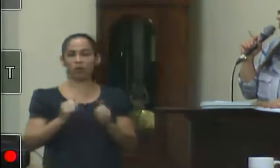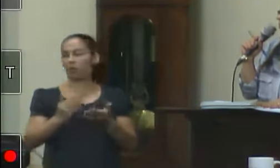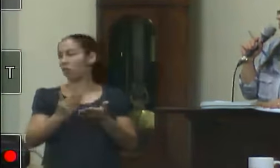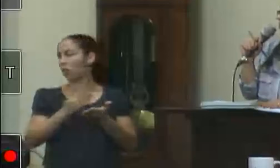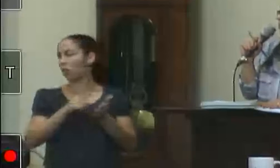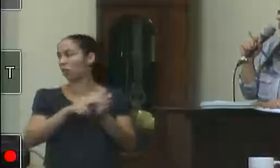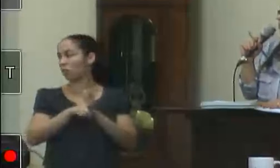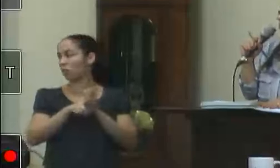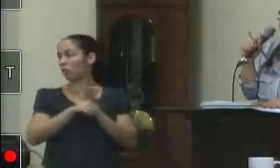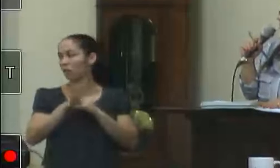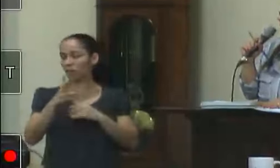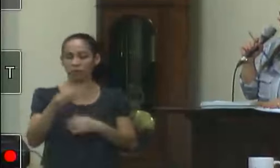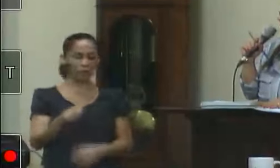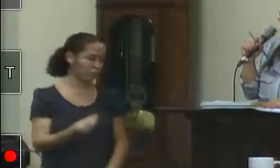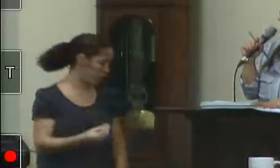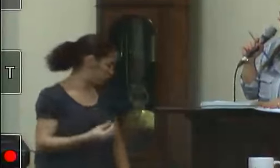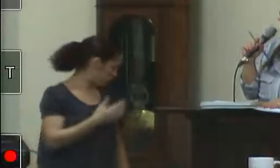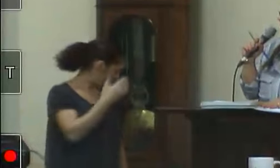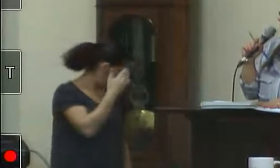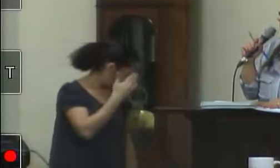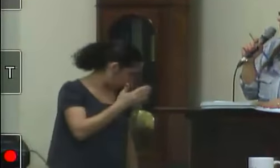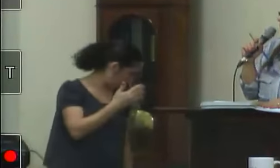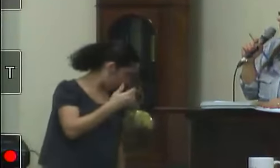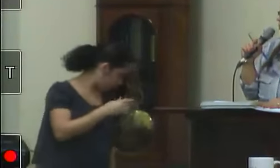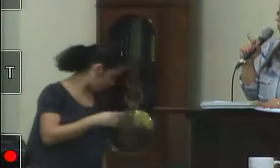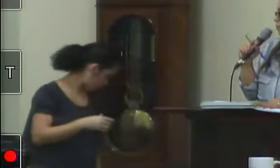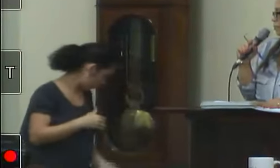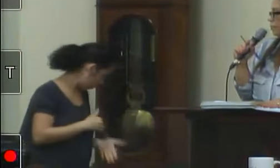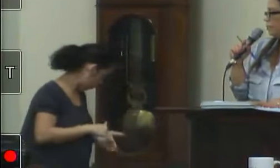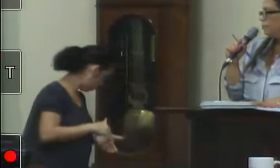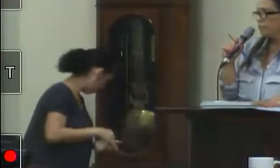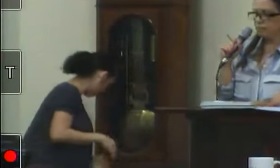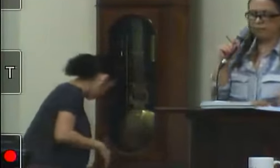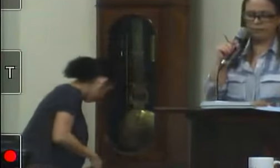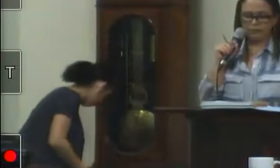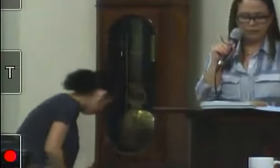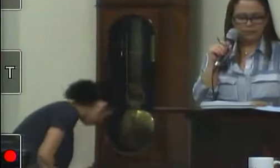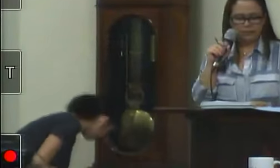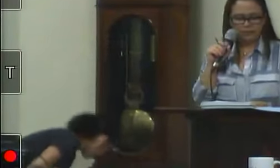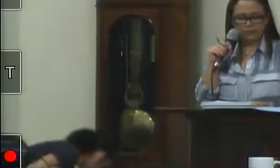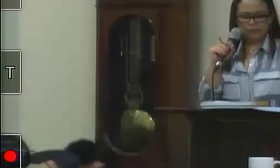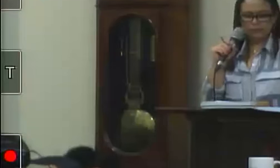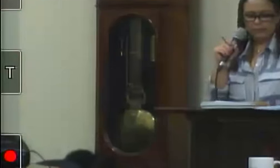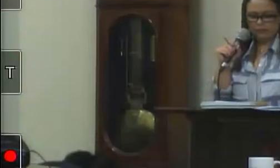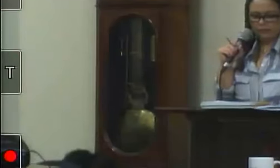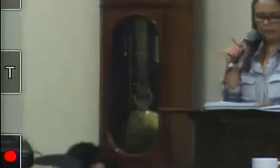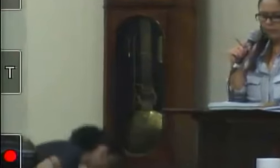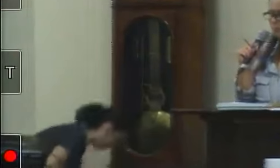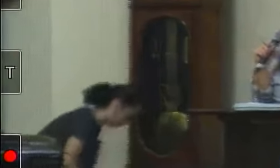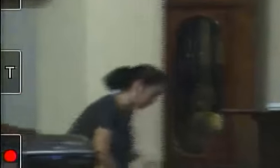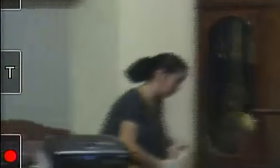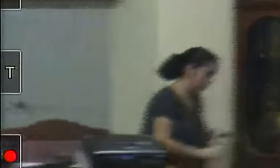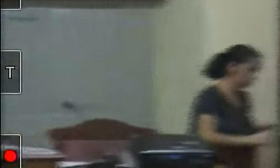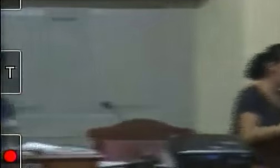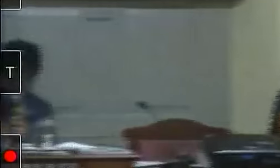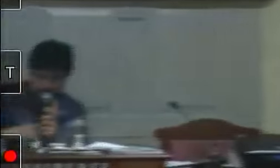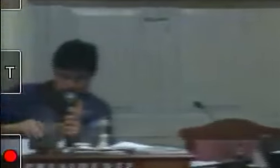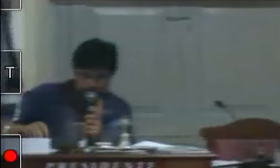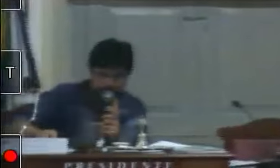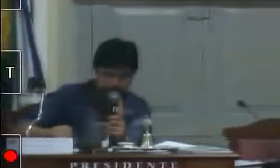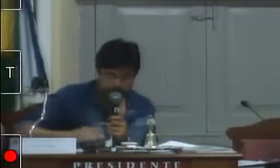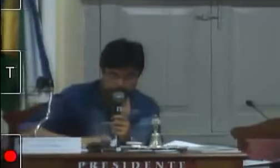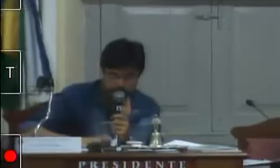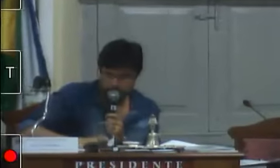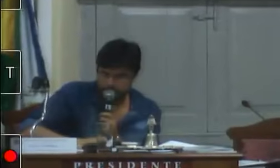presidente. Obrigado, secretária Soraya Graça. Conforme aqui reza o nosso regimento, cada